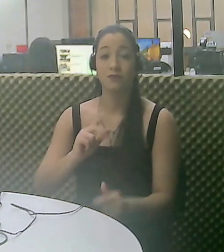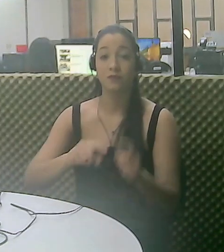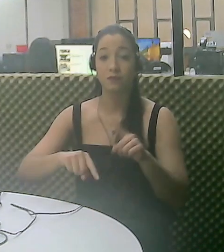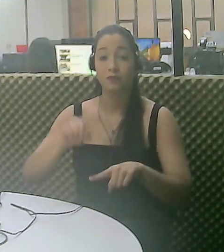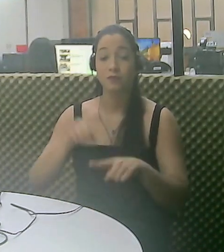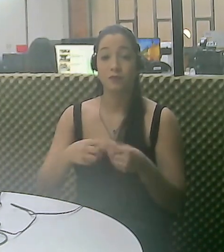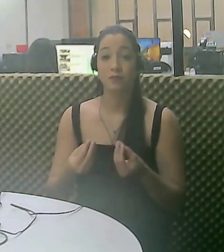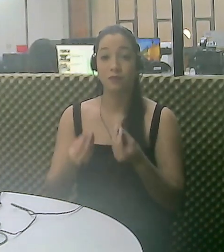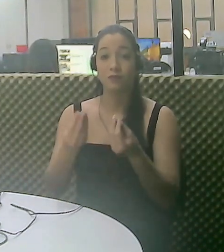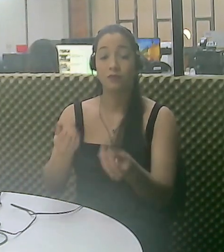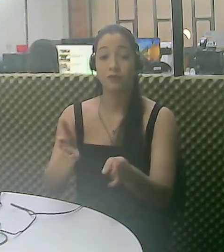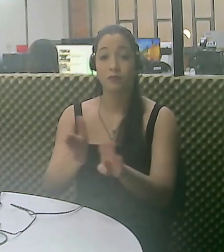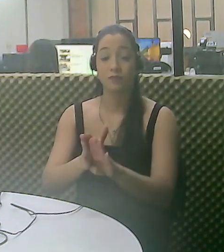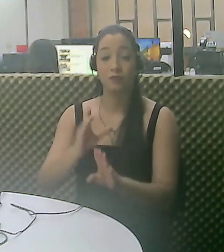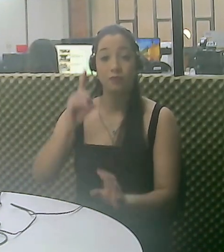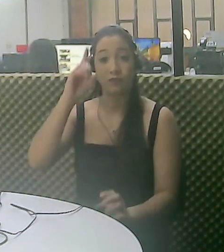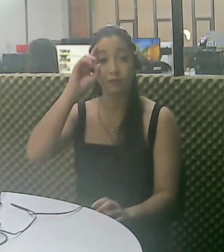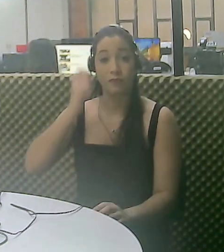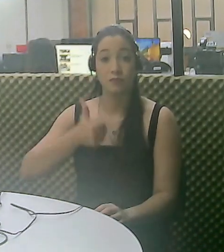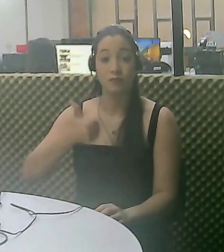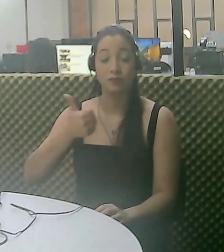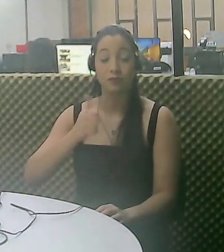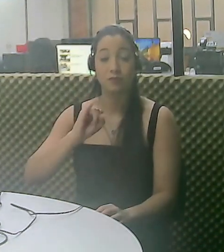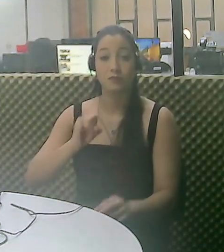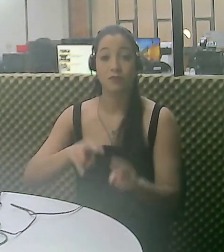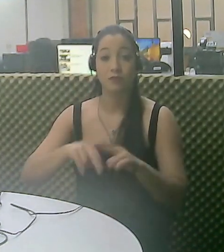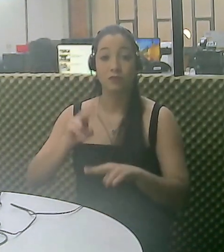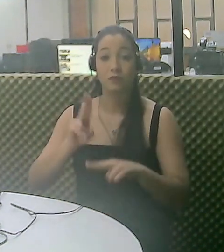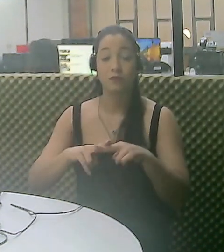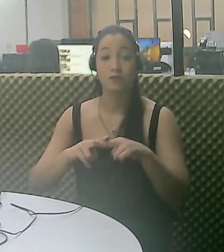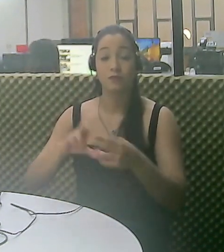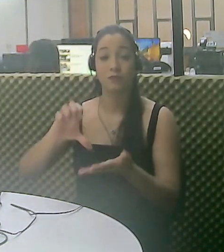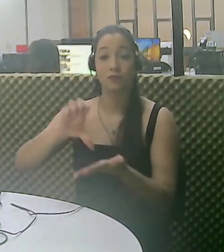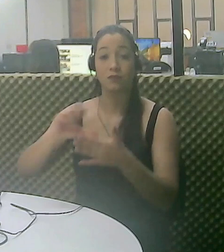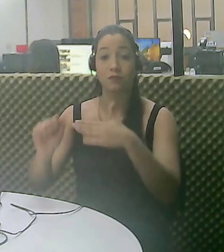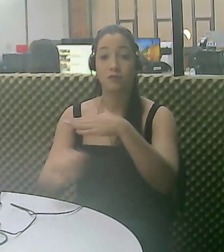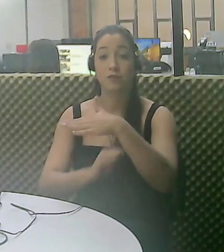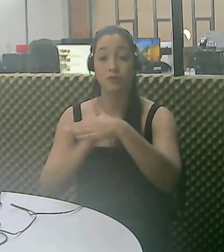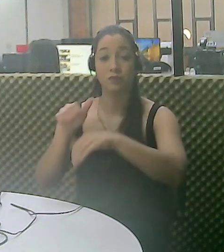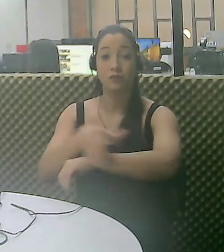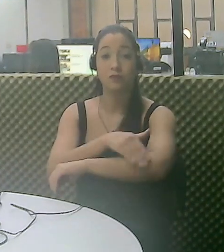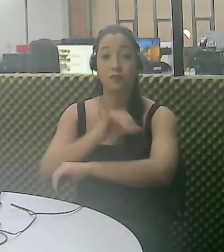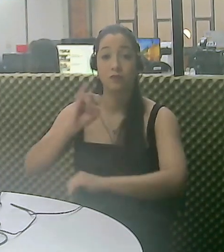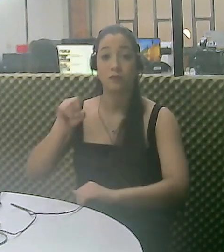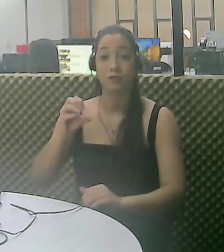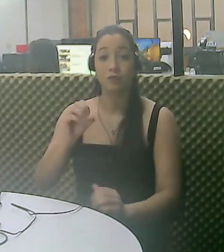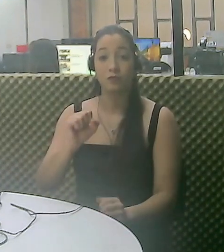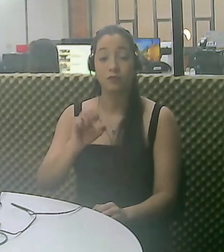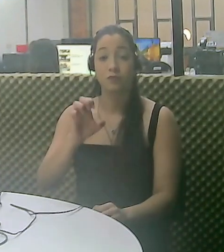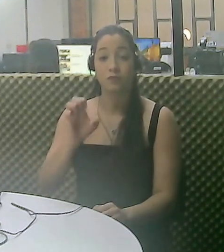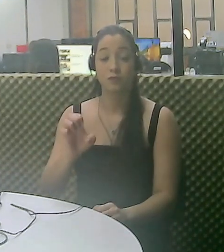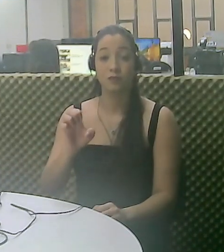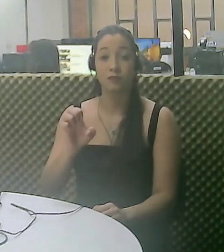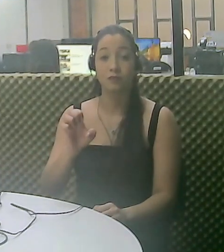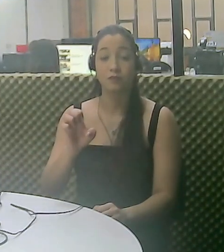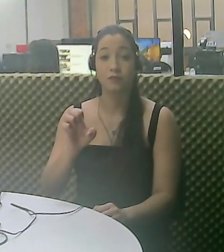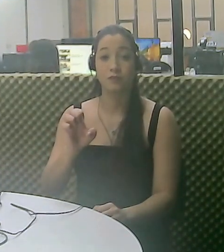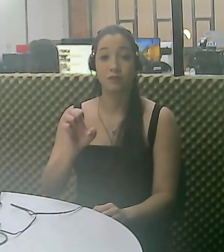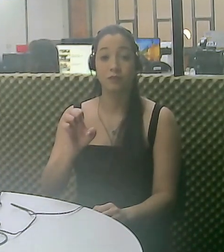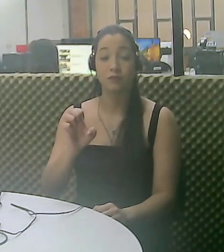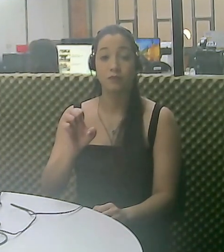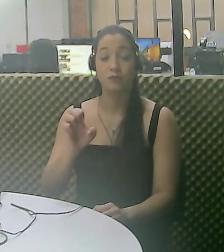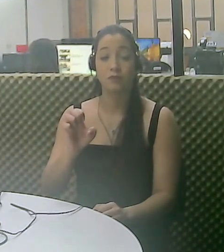material até o dia 1º de junho na sede da autarquia, na Avenida José Roberto